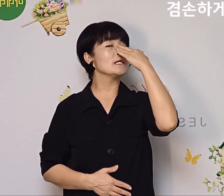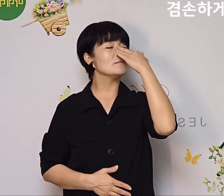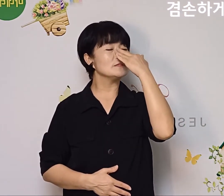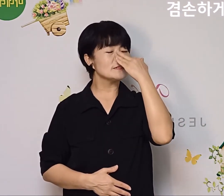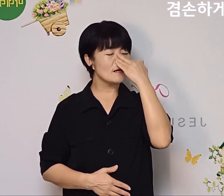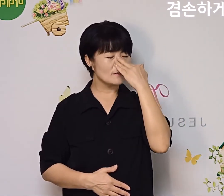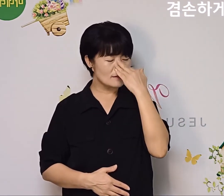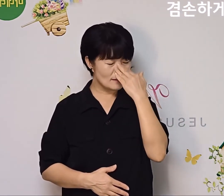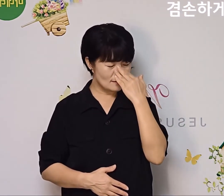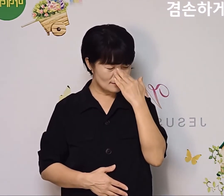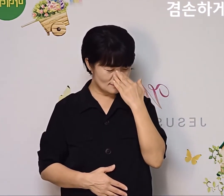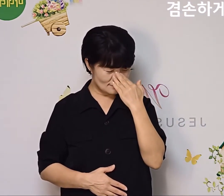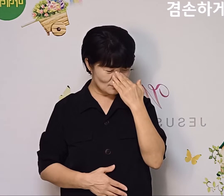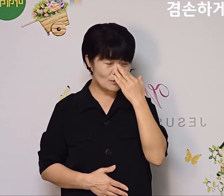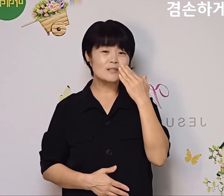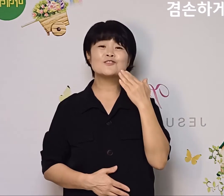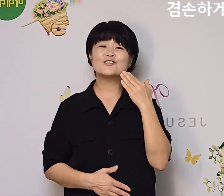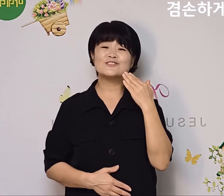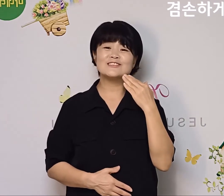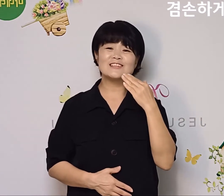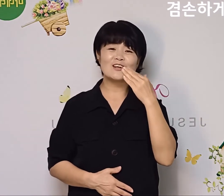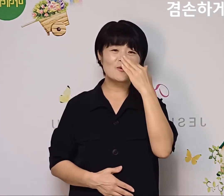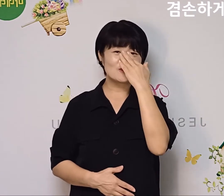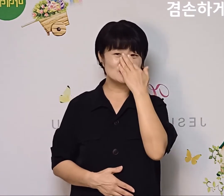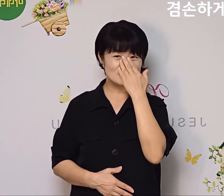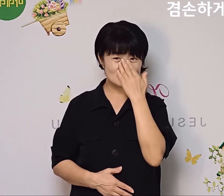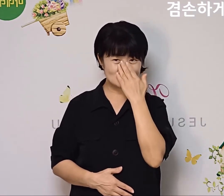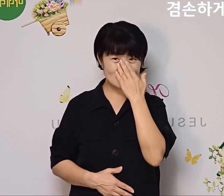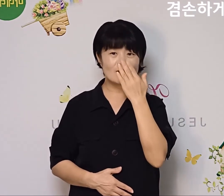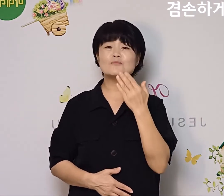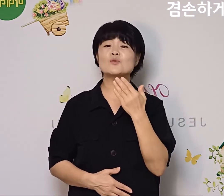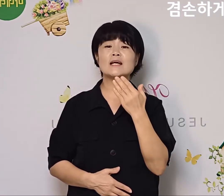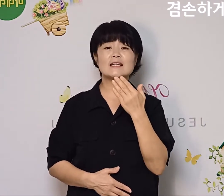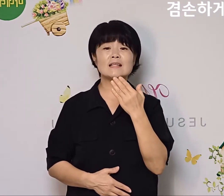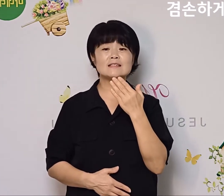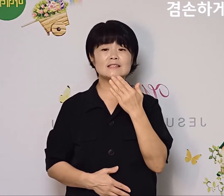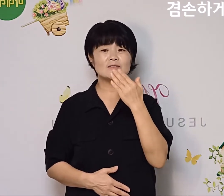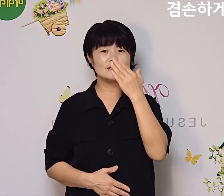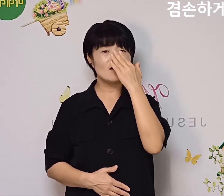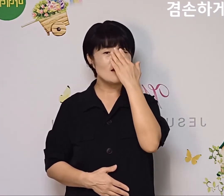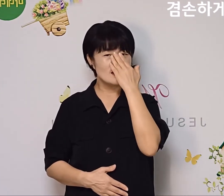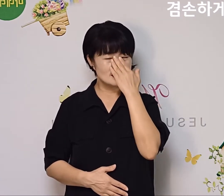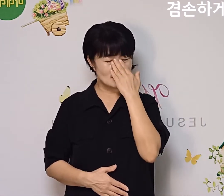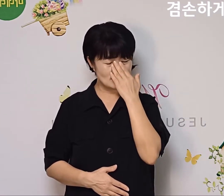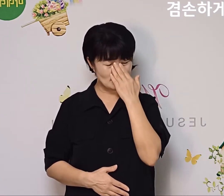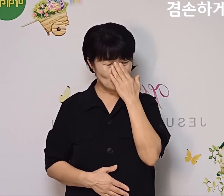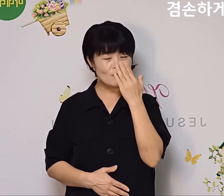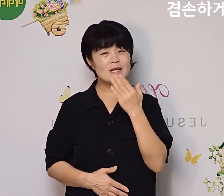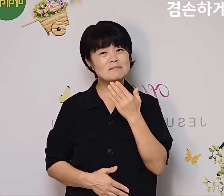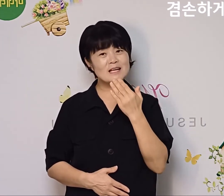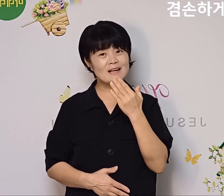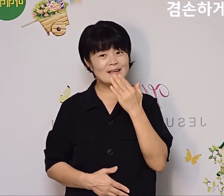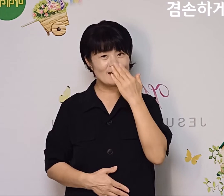사람을 이렇게 고개를 숙여주는 거예요. 코를 눌러주면 겸손하다는 뜻이거든요. 그래서 코를 납작하게